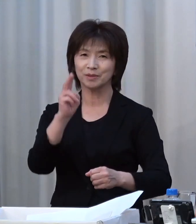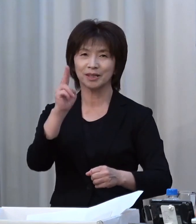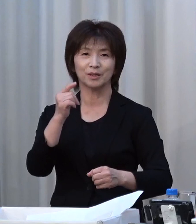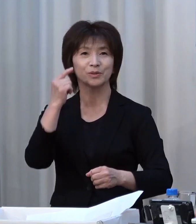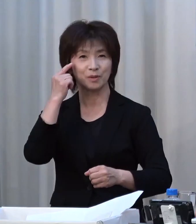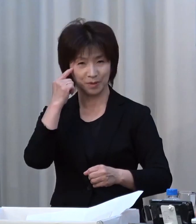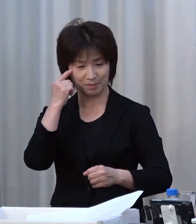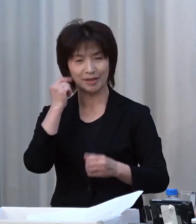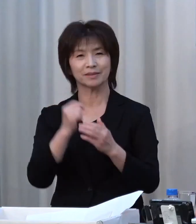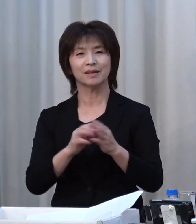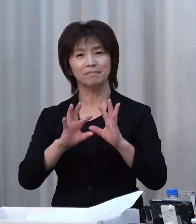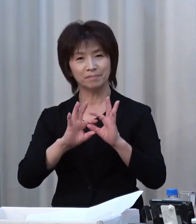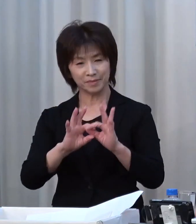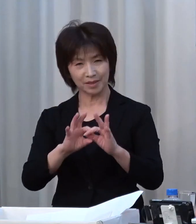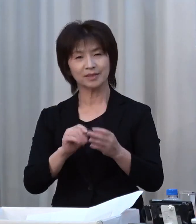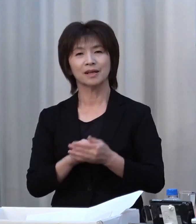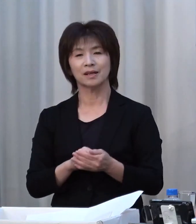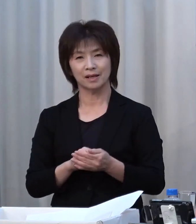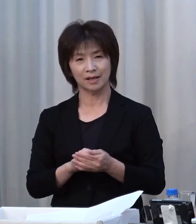と思います。ですからこの、